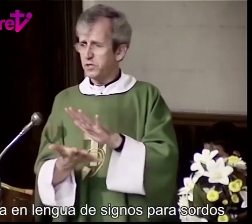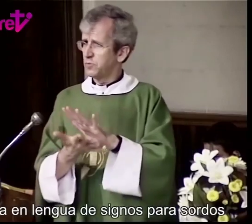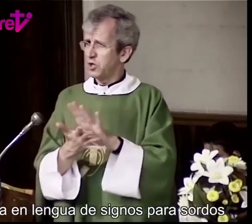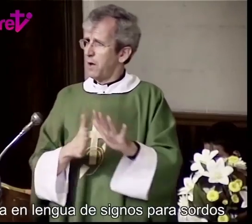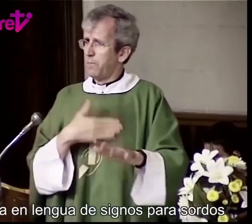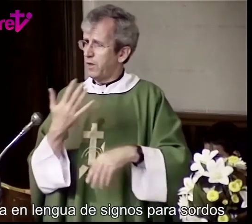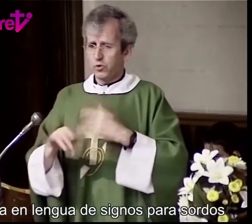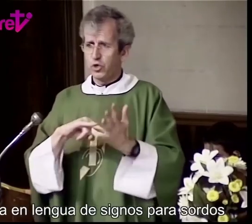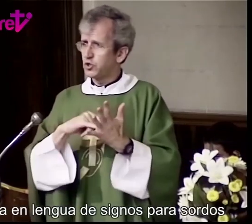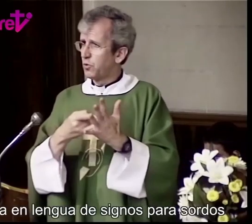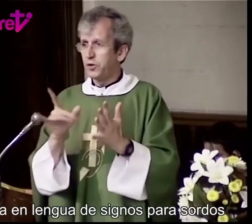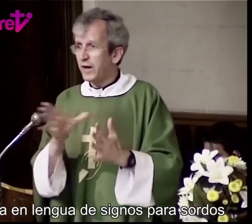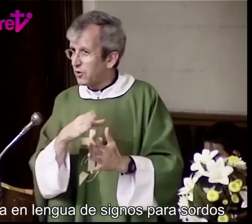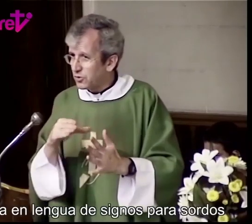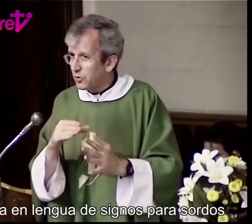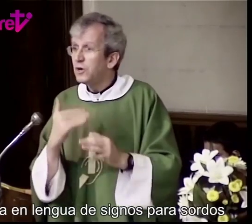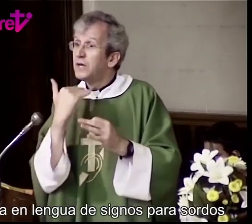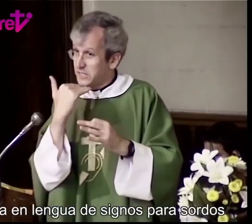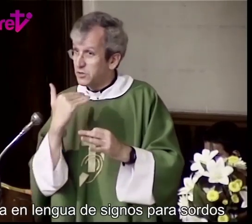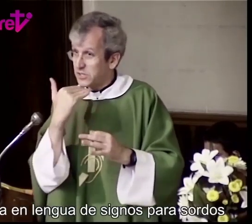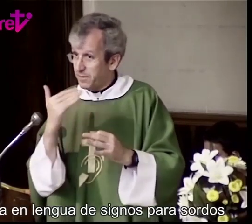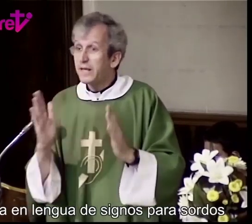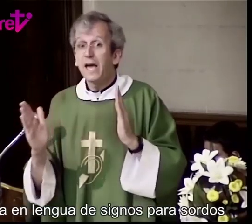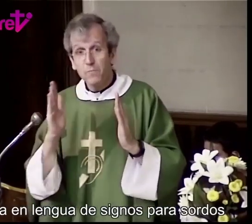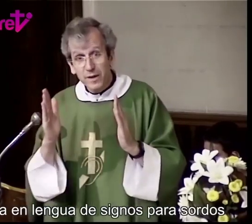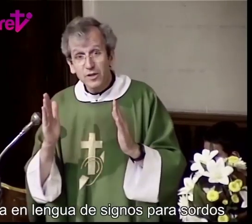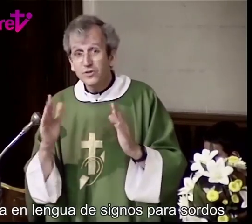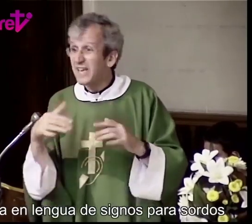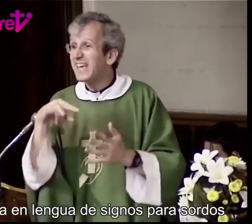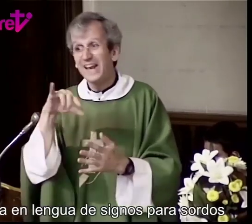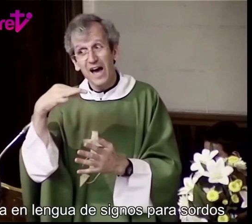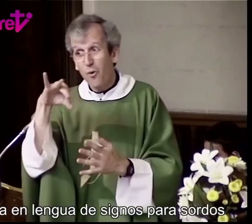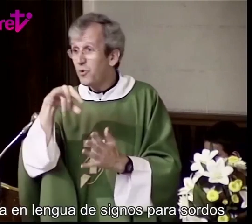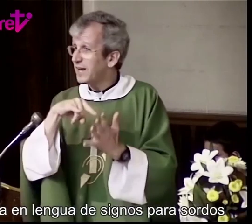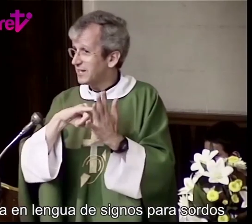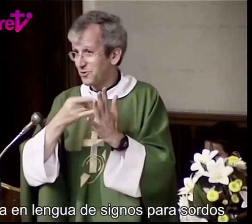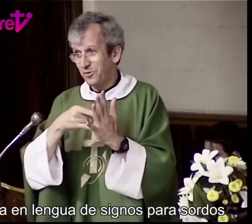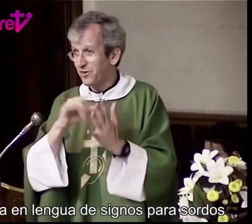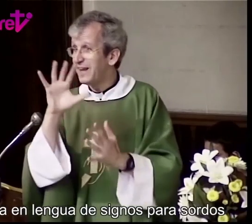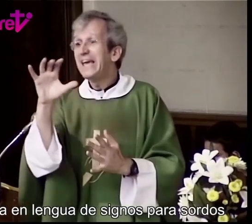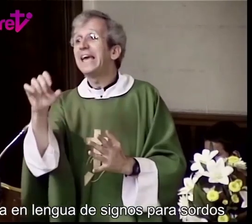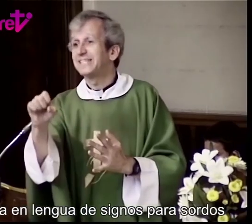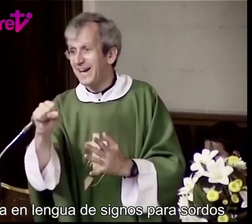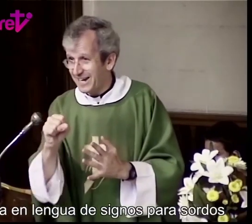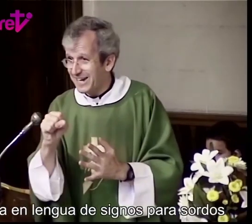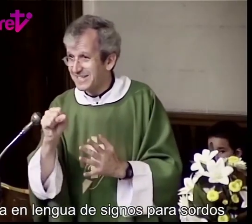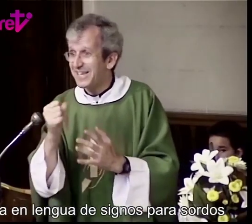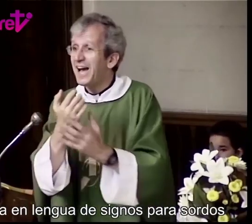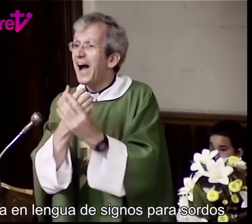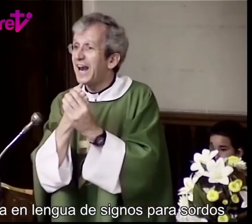mismos podemos solucionarlo todo, sino saber que hay momentos en que la única solución es agarrarse a la